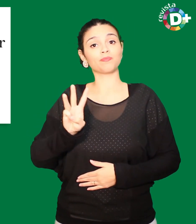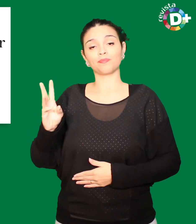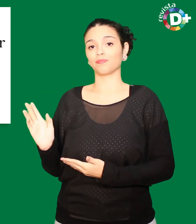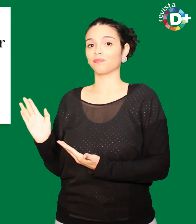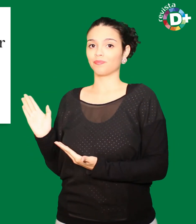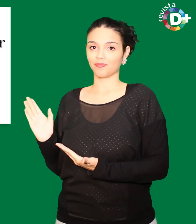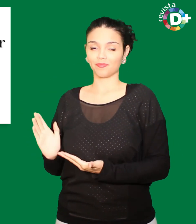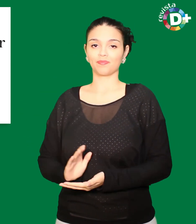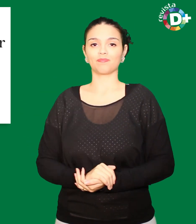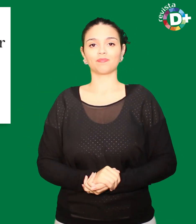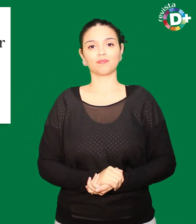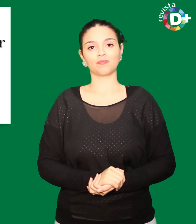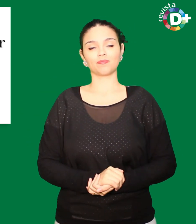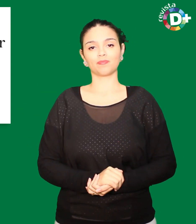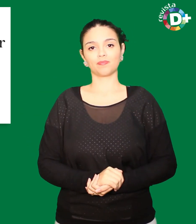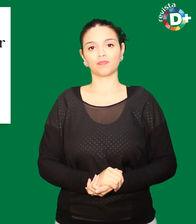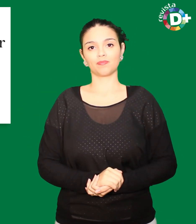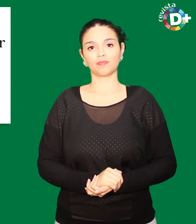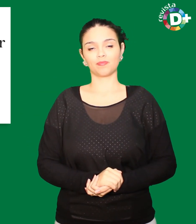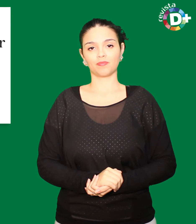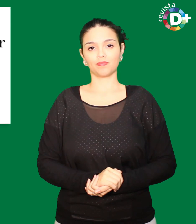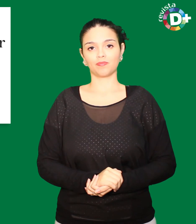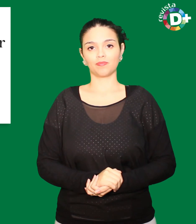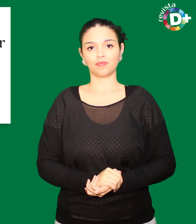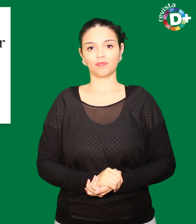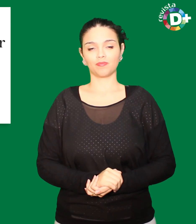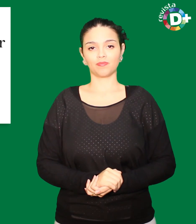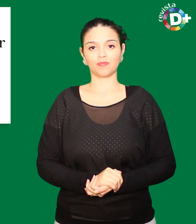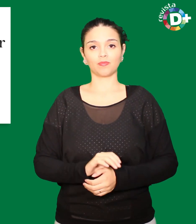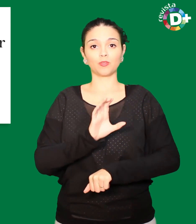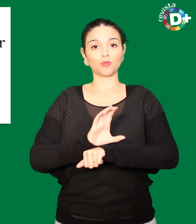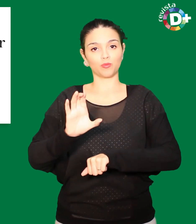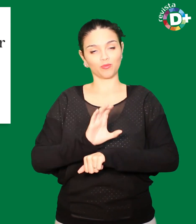shakurishakur.com.br. Curso Diretrizes Clínicas e Educacionais para TEA.